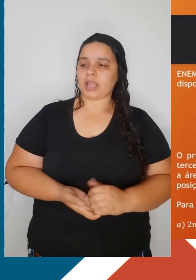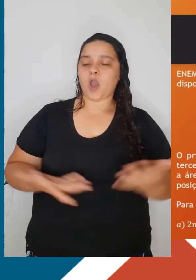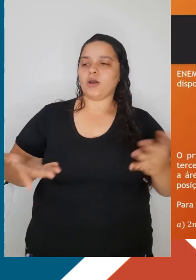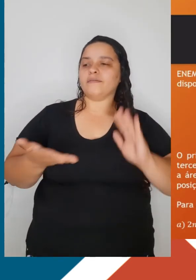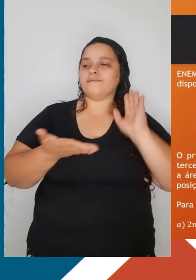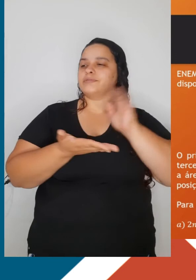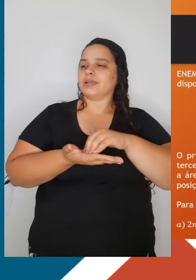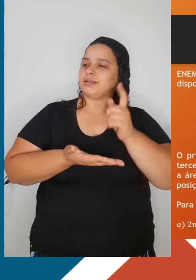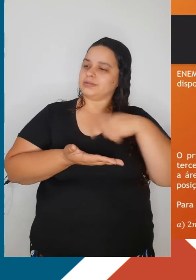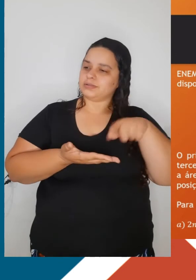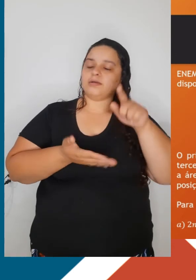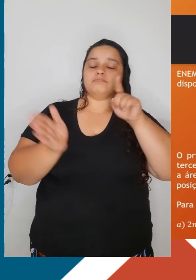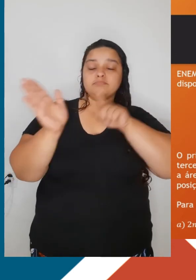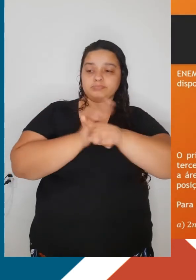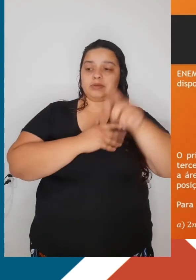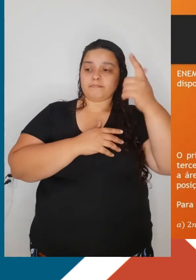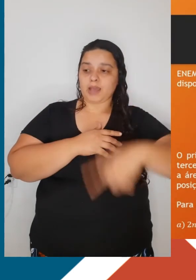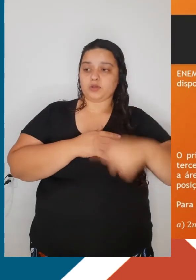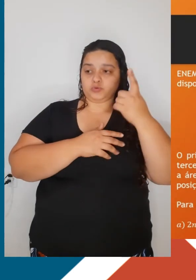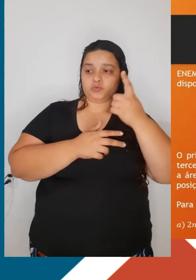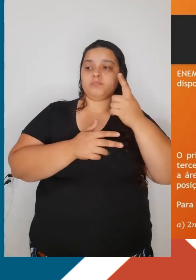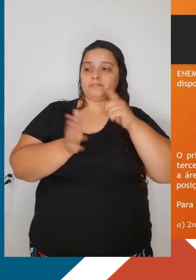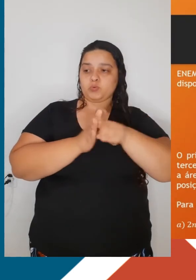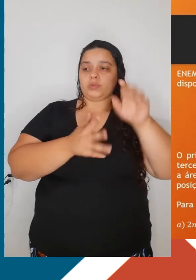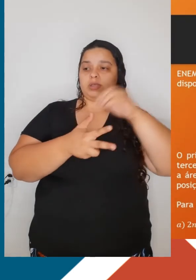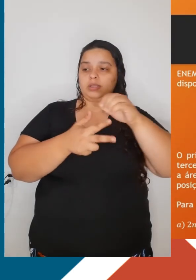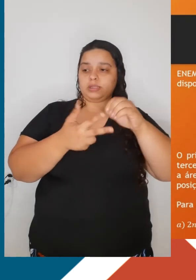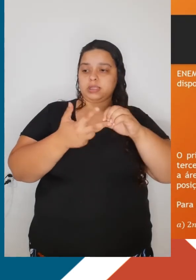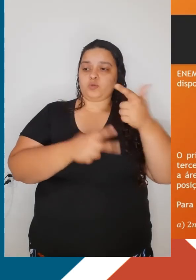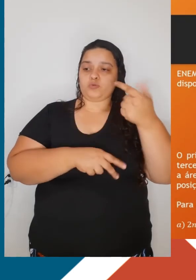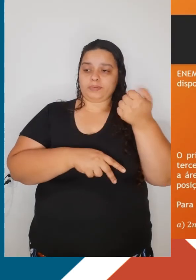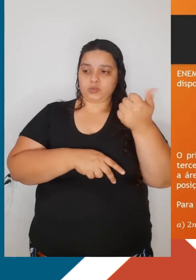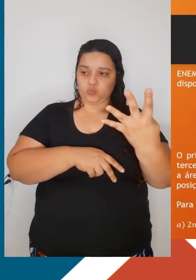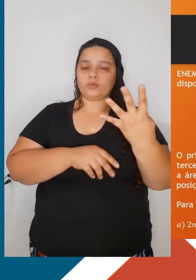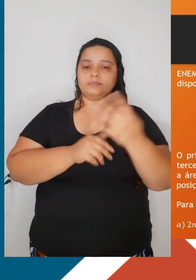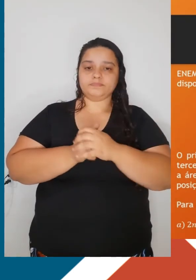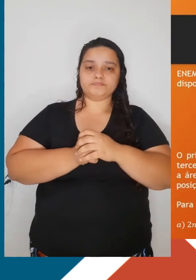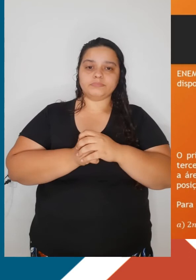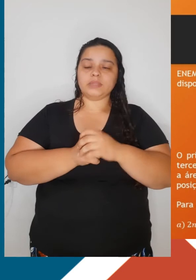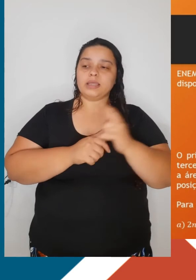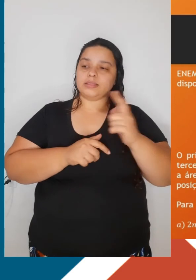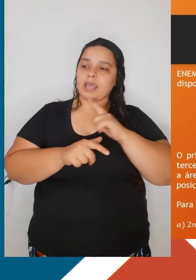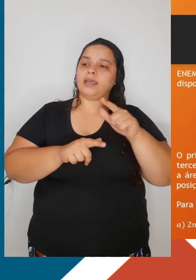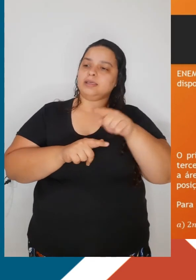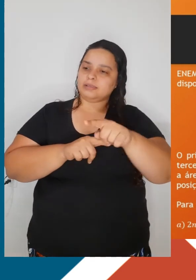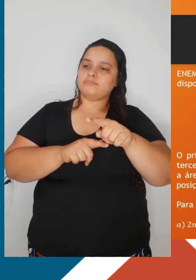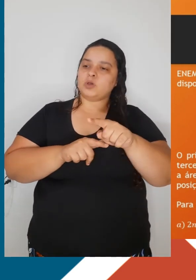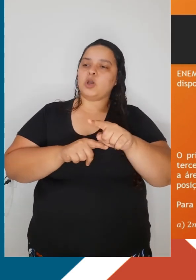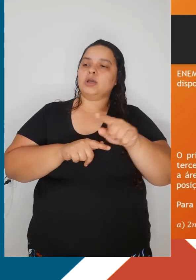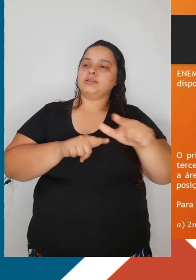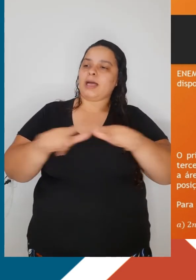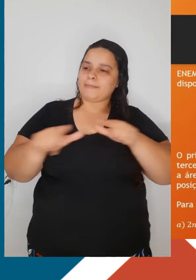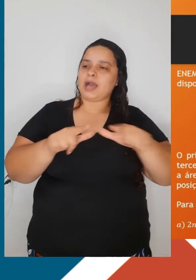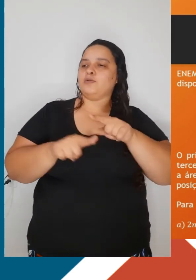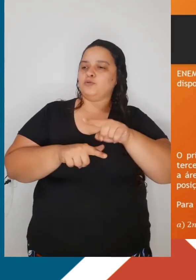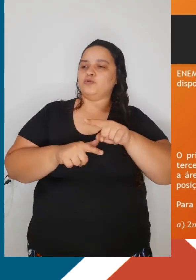Para finalizar, vamos fazer mais uma questão, e agora do Enem de 2014. Em um trabalho escolar,